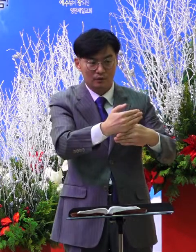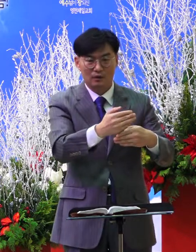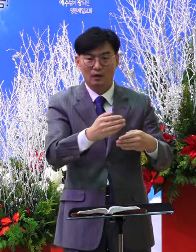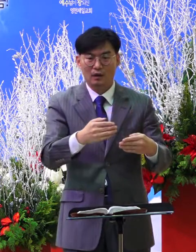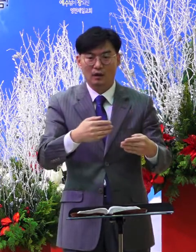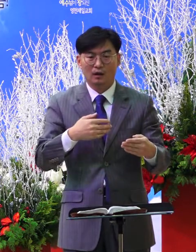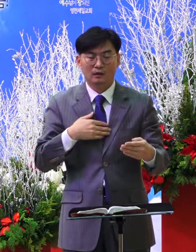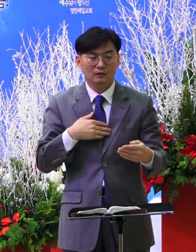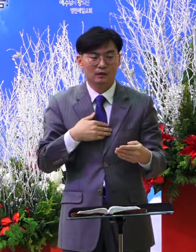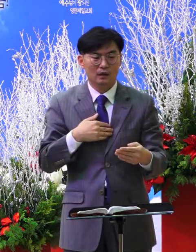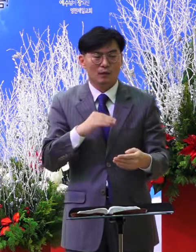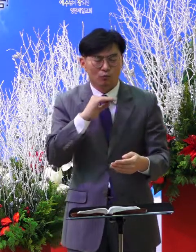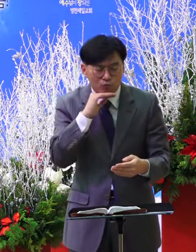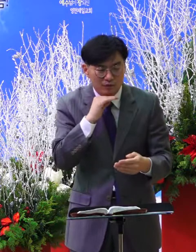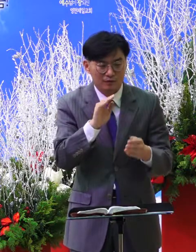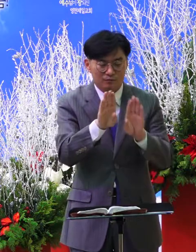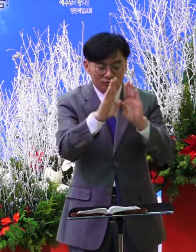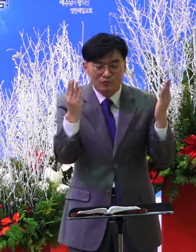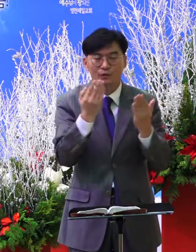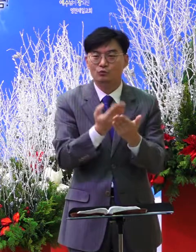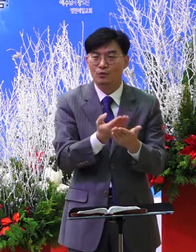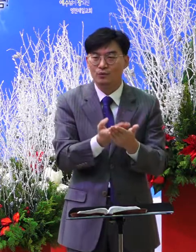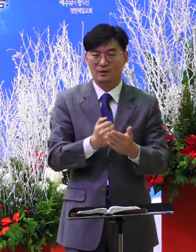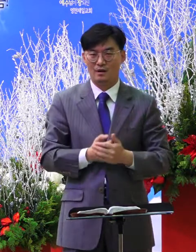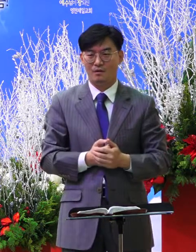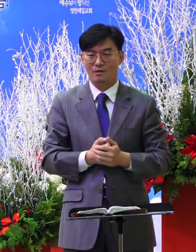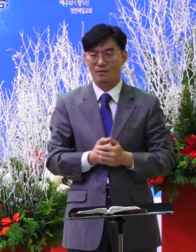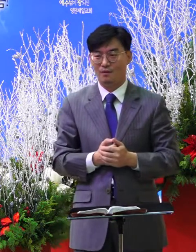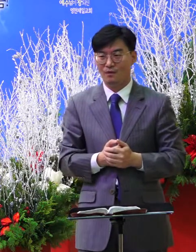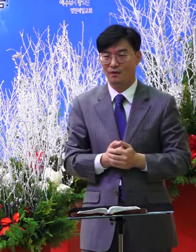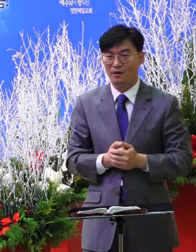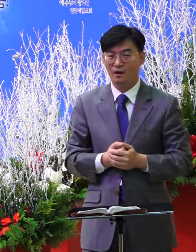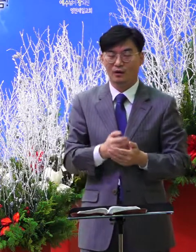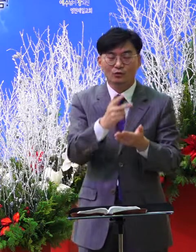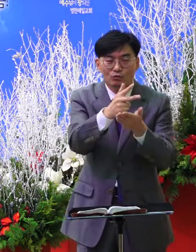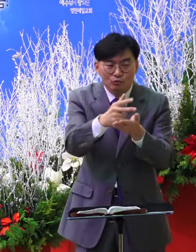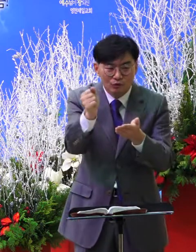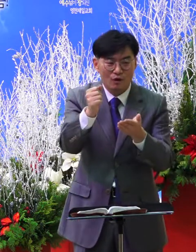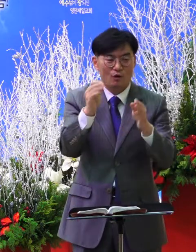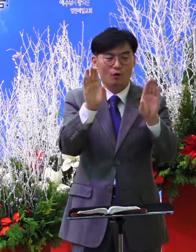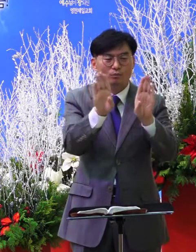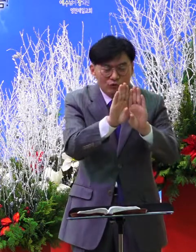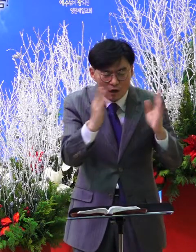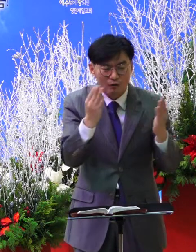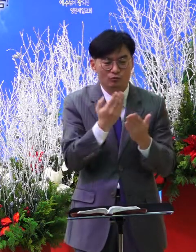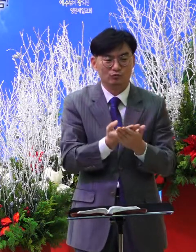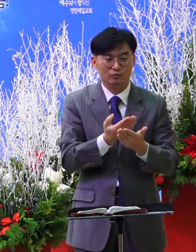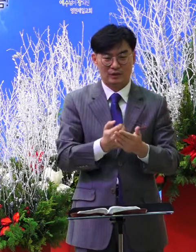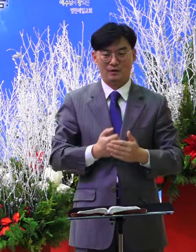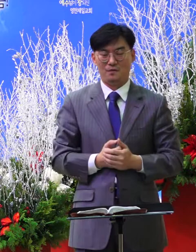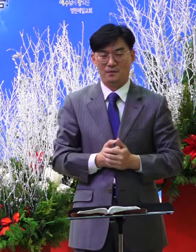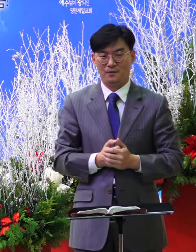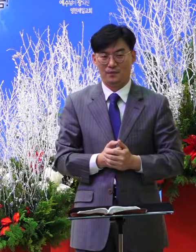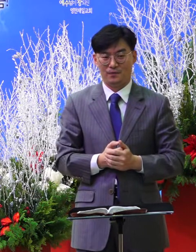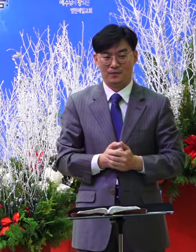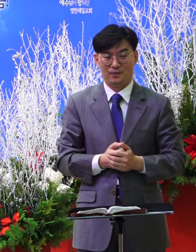주님, 주님, 문을 열어주소서. 주여, 주여, 우리에게 열어주소서.